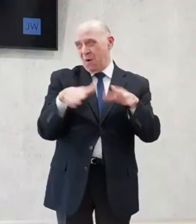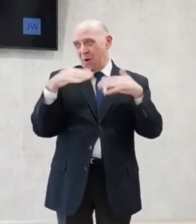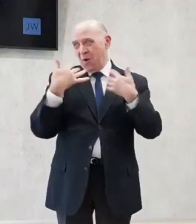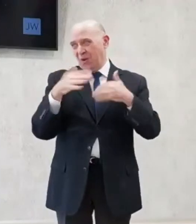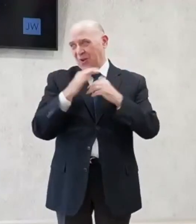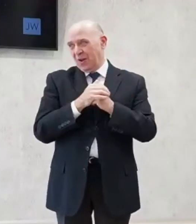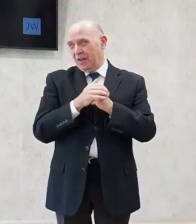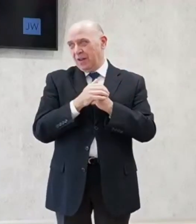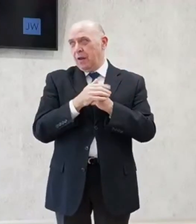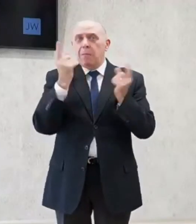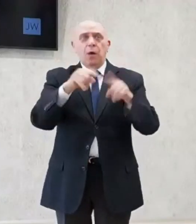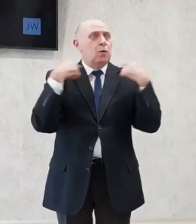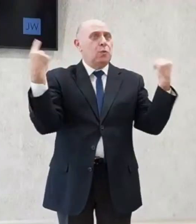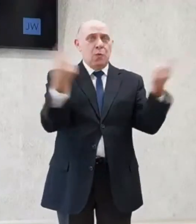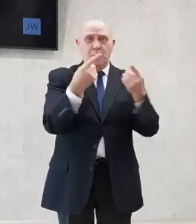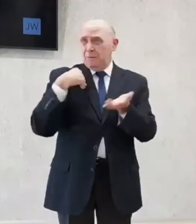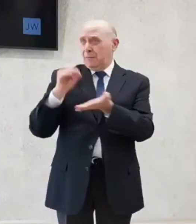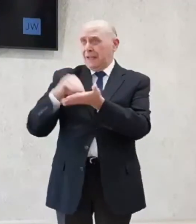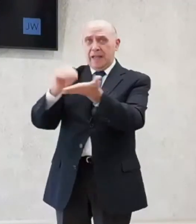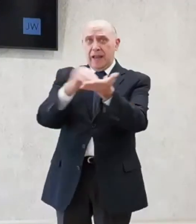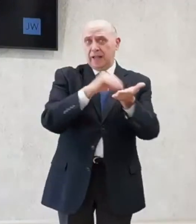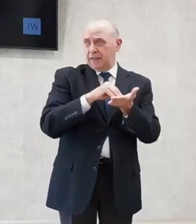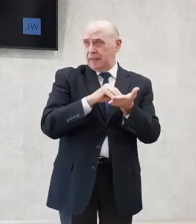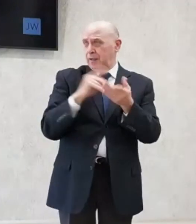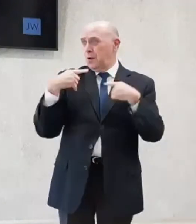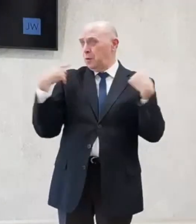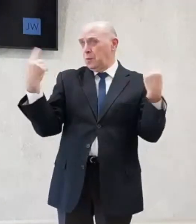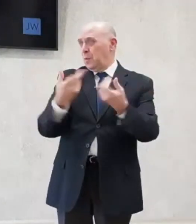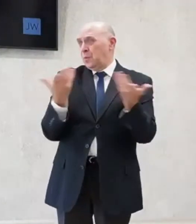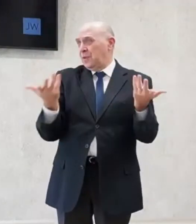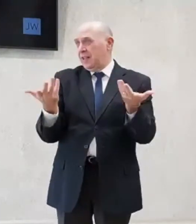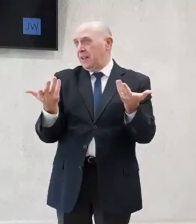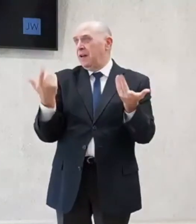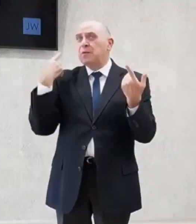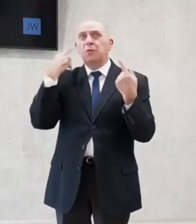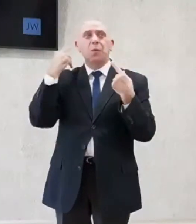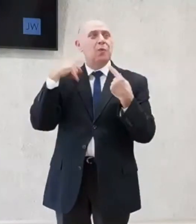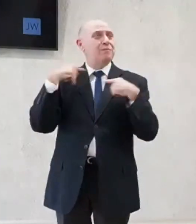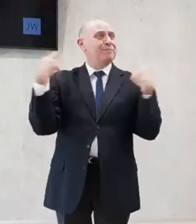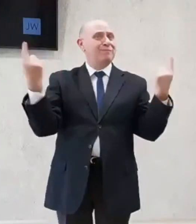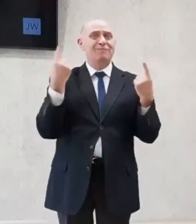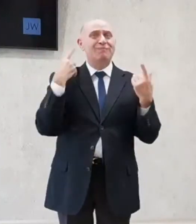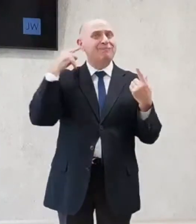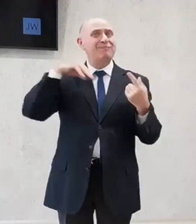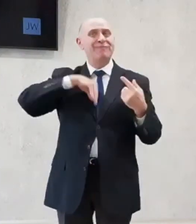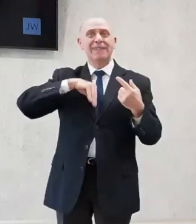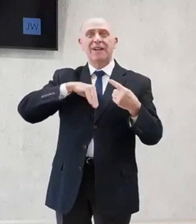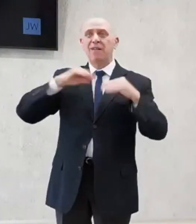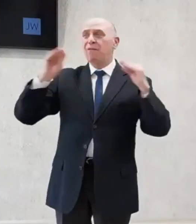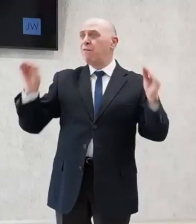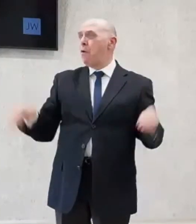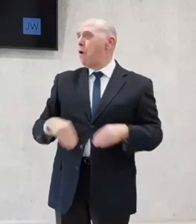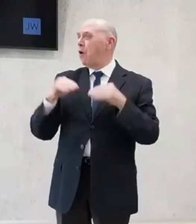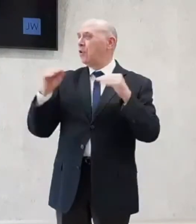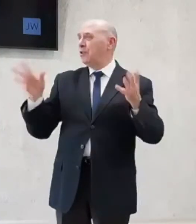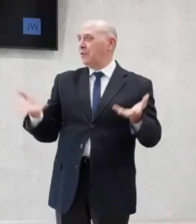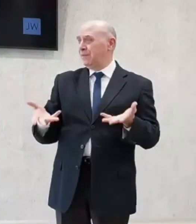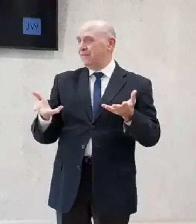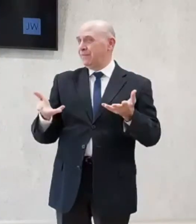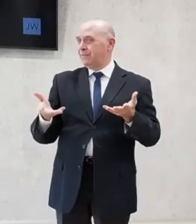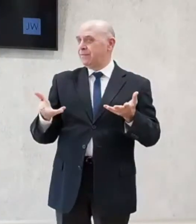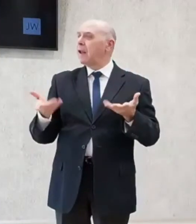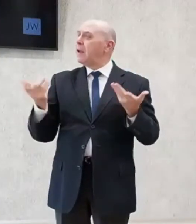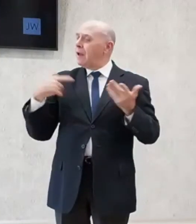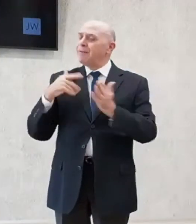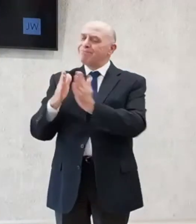diciamo anche per tutti noi qui presenti Eh perché il voto si è creato per tutti allora la riflessione che ci interessa è che può darci